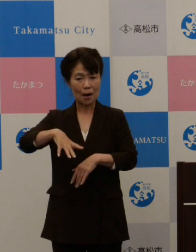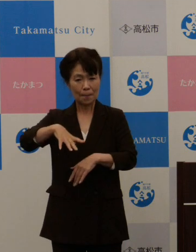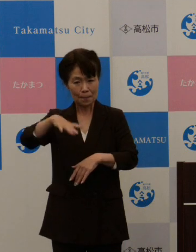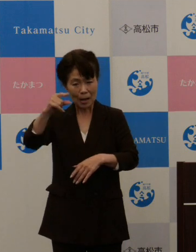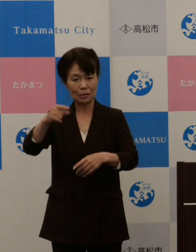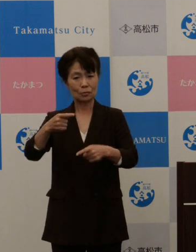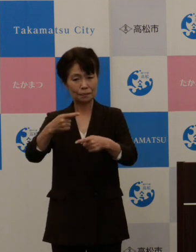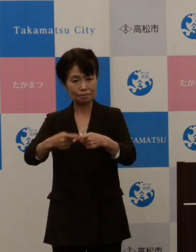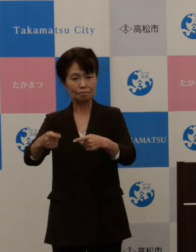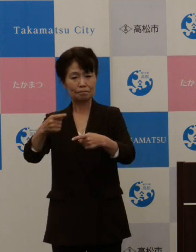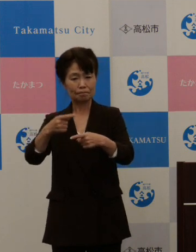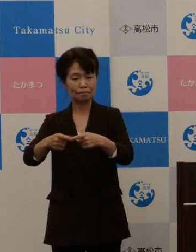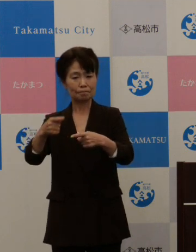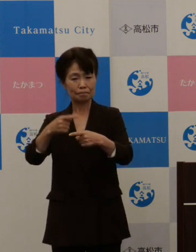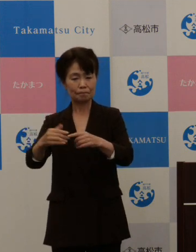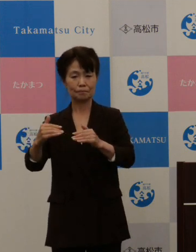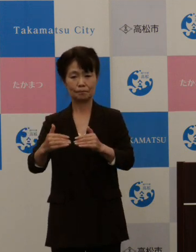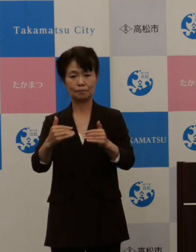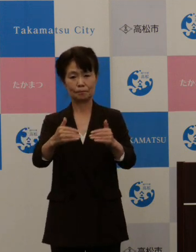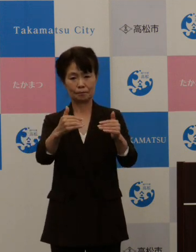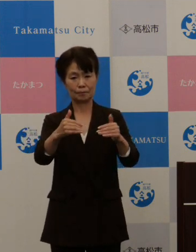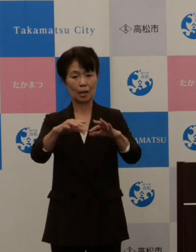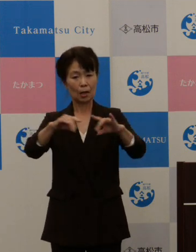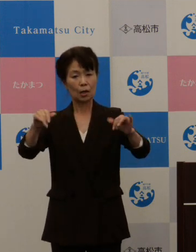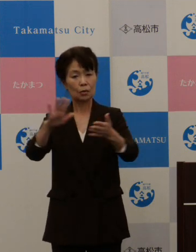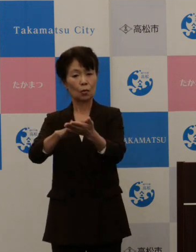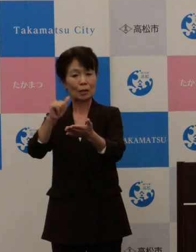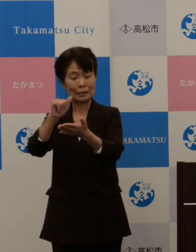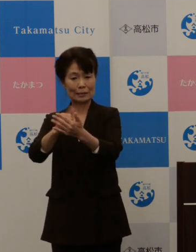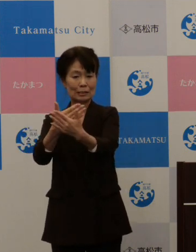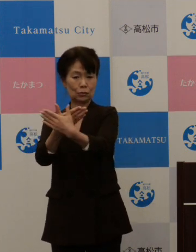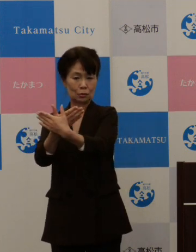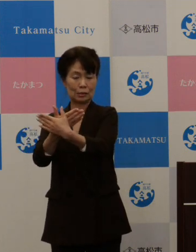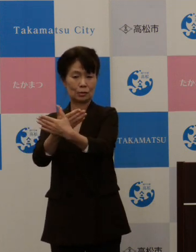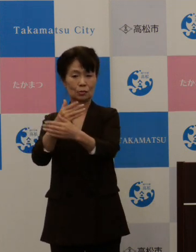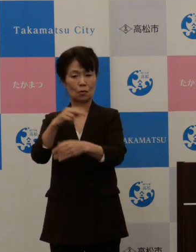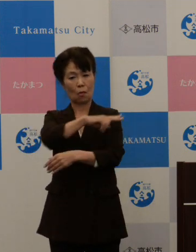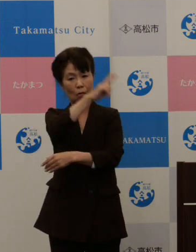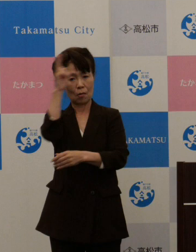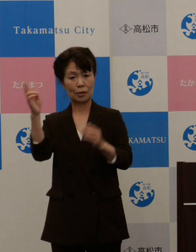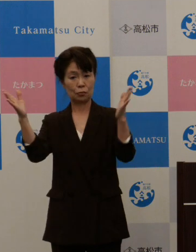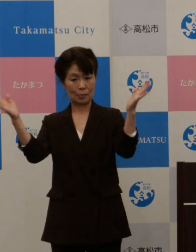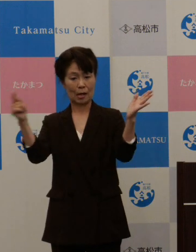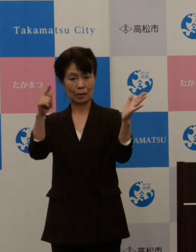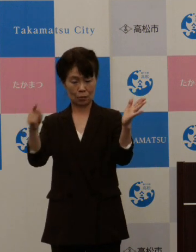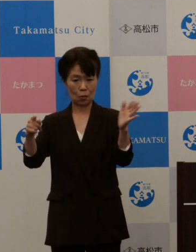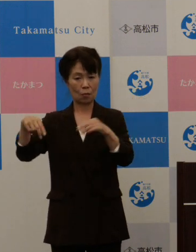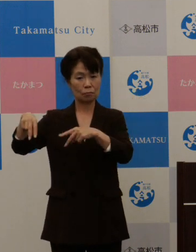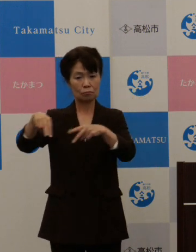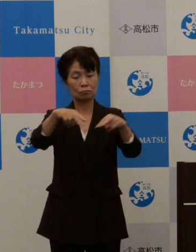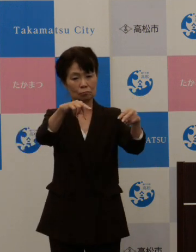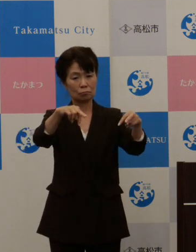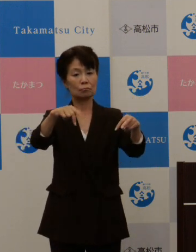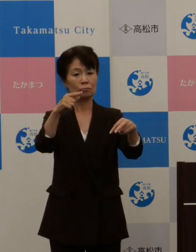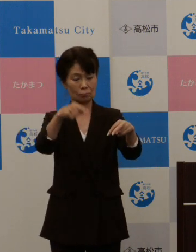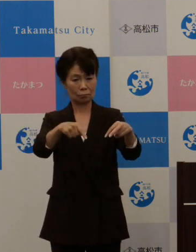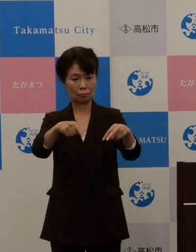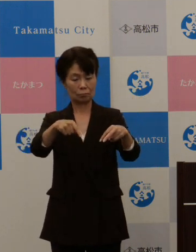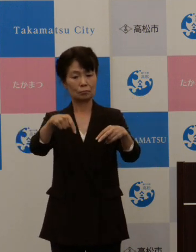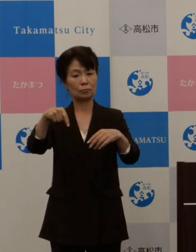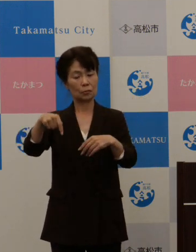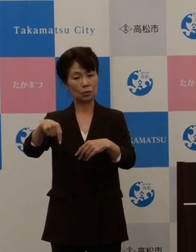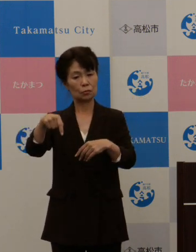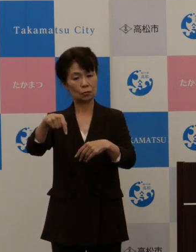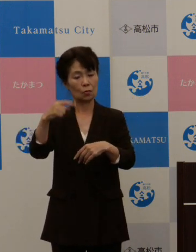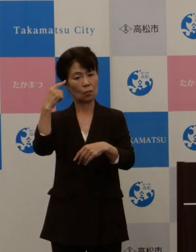階的に進めていくということで土日祝日の日中の歩行者空間化プロムナード化というところ